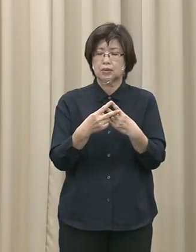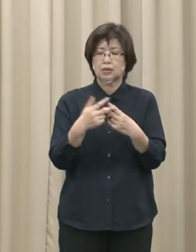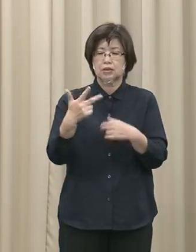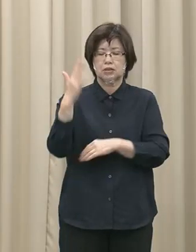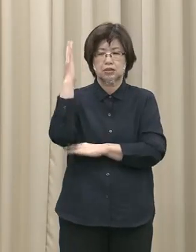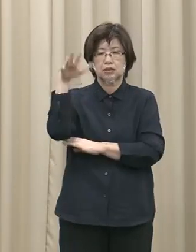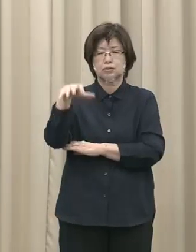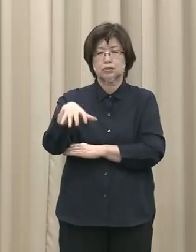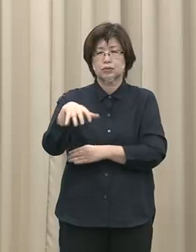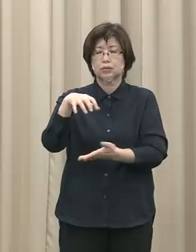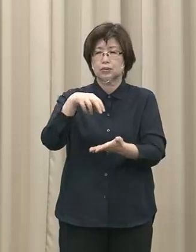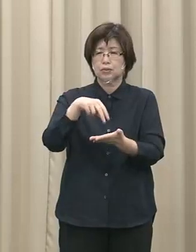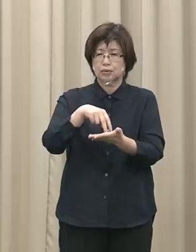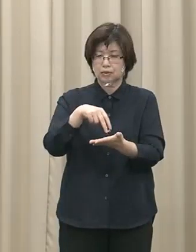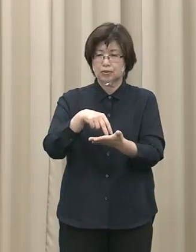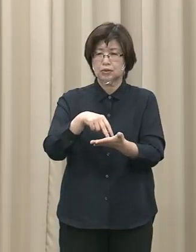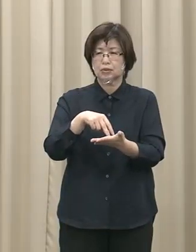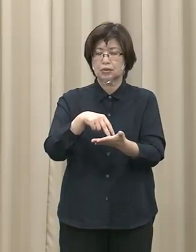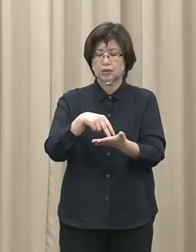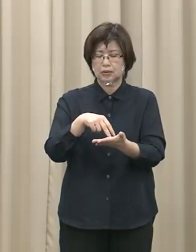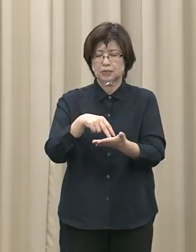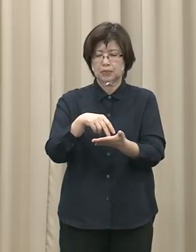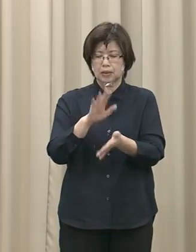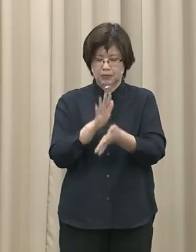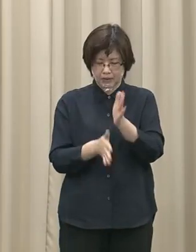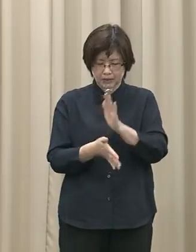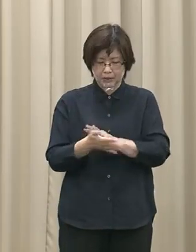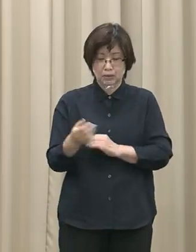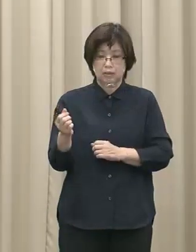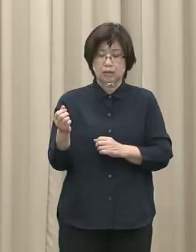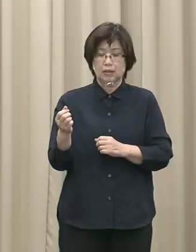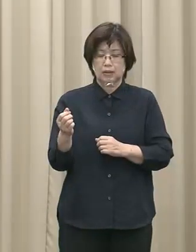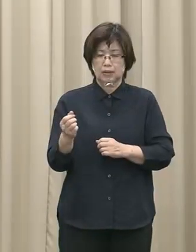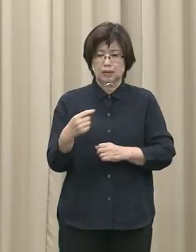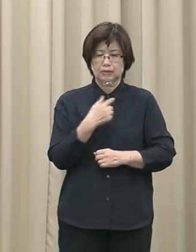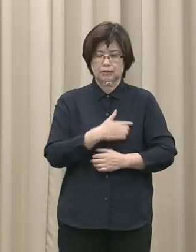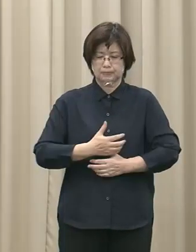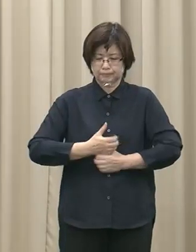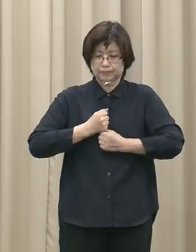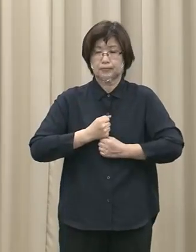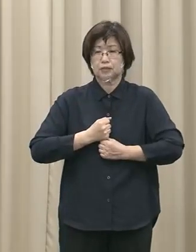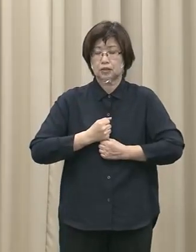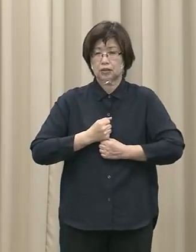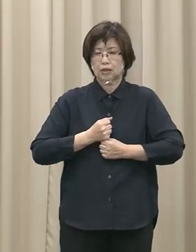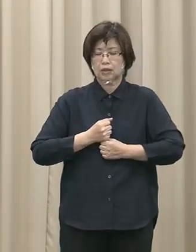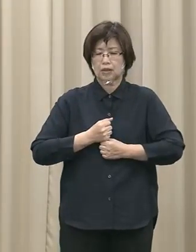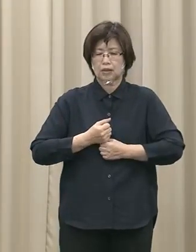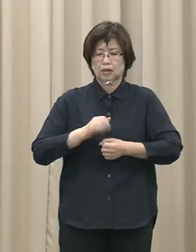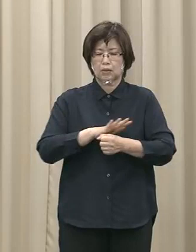ては、再度気を引き締めて、感染拡大防止に